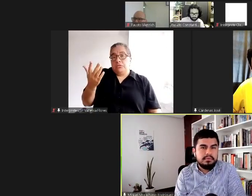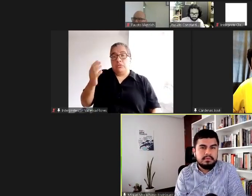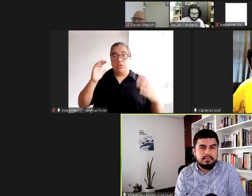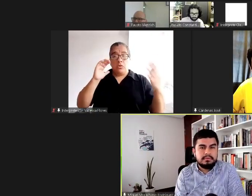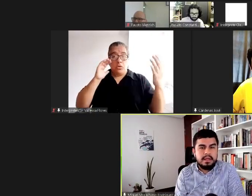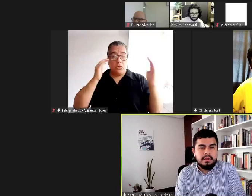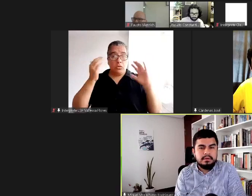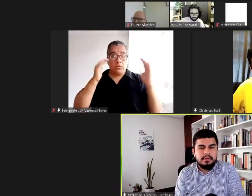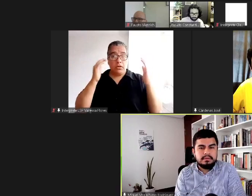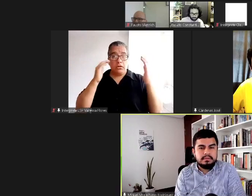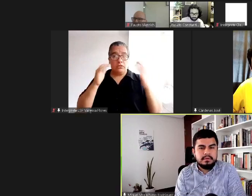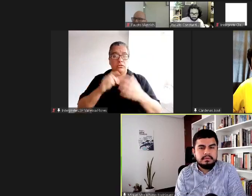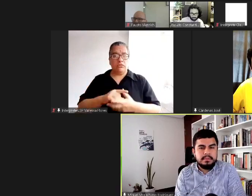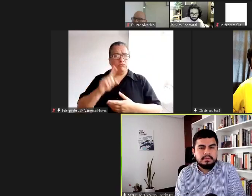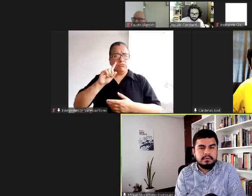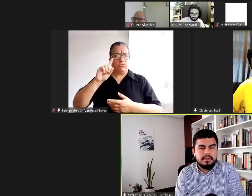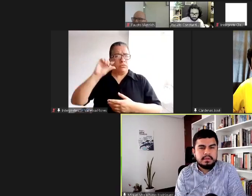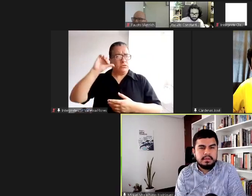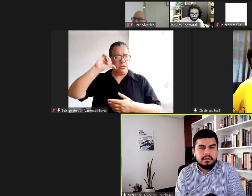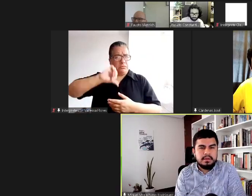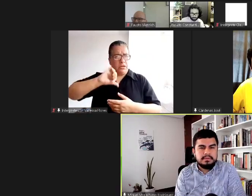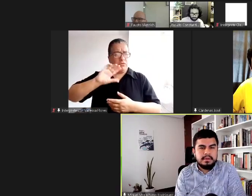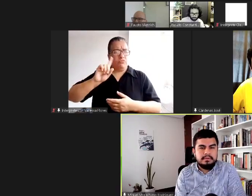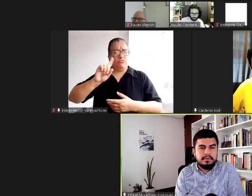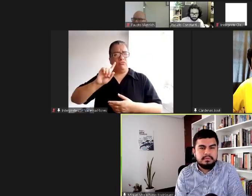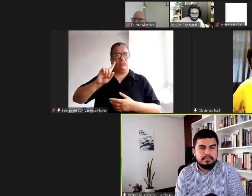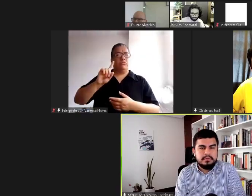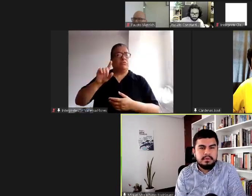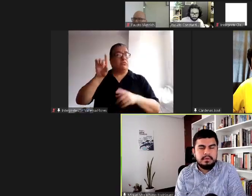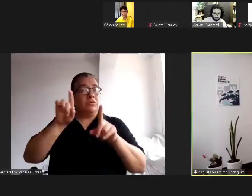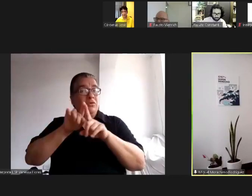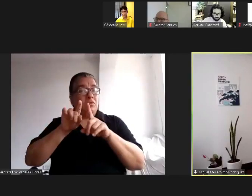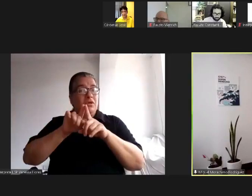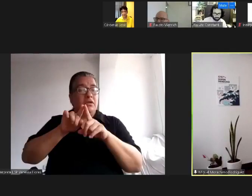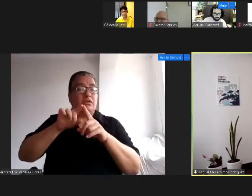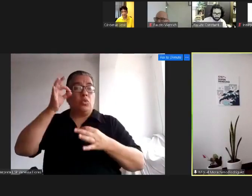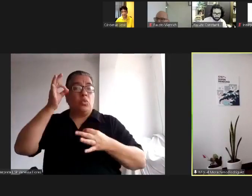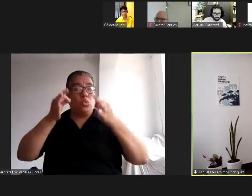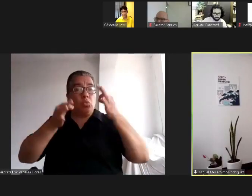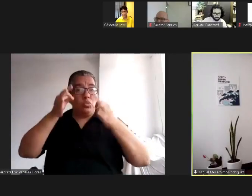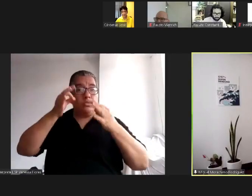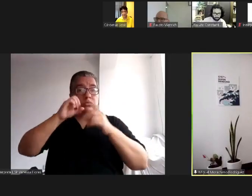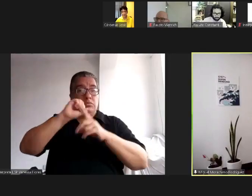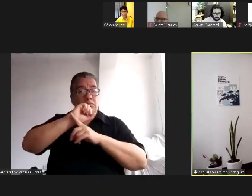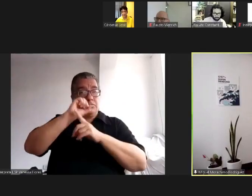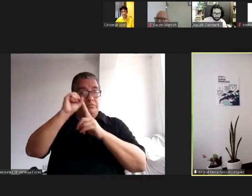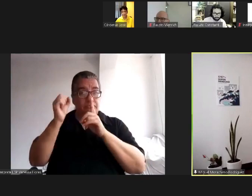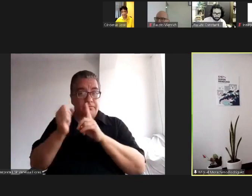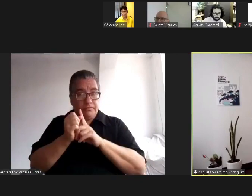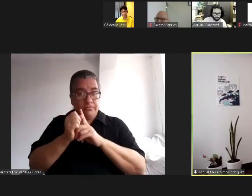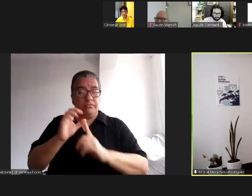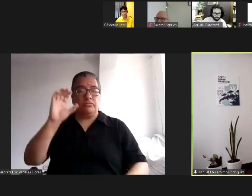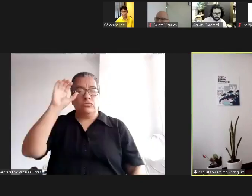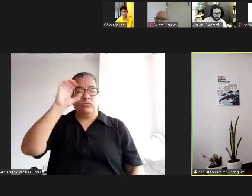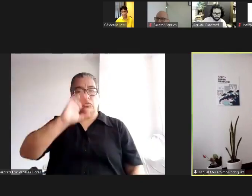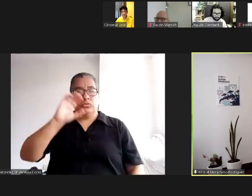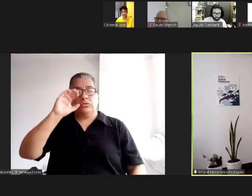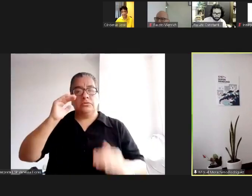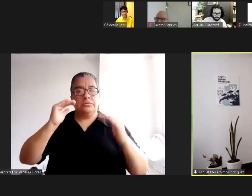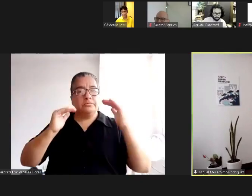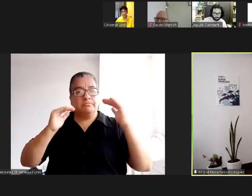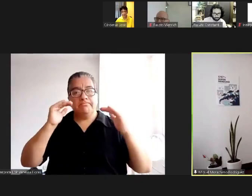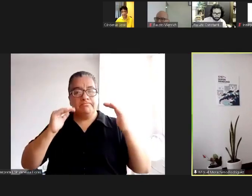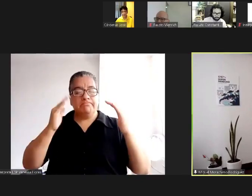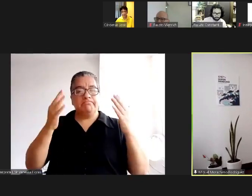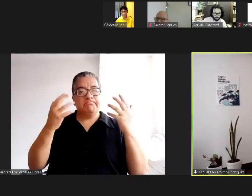de justicia social, ¿no? Las excepciones y limitaciones que listaba Fausto son esa búsqueda, ese equilibrio